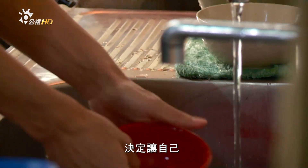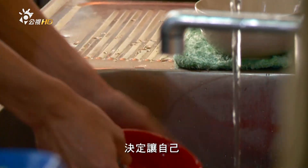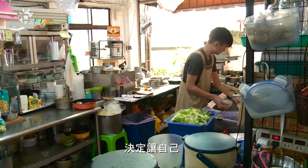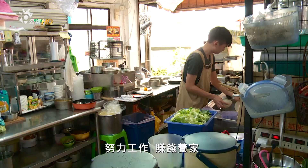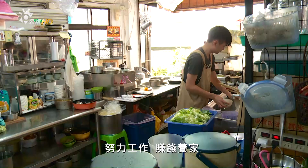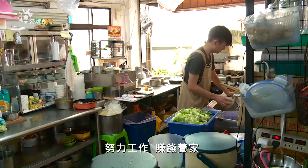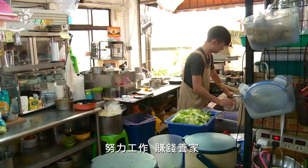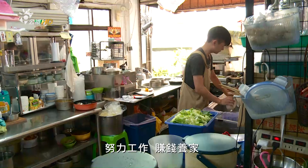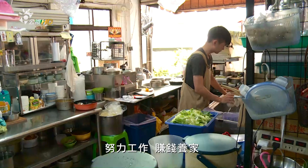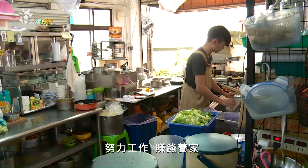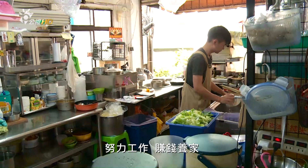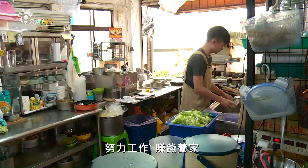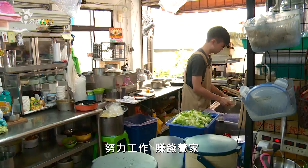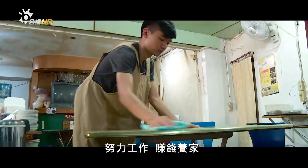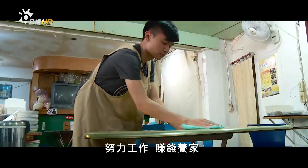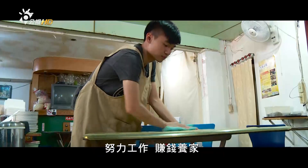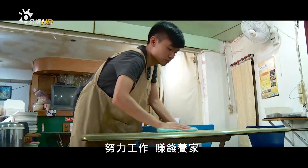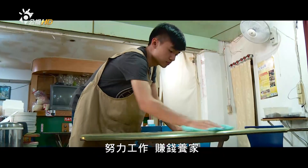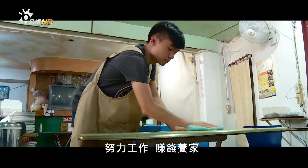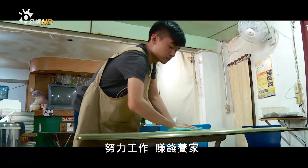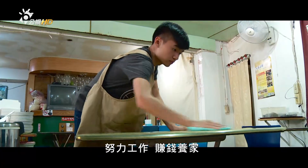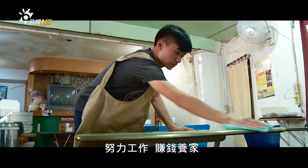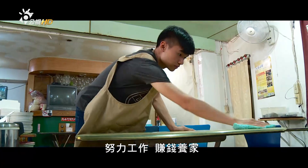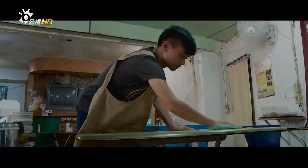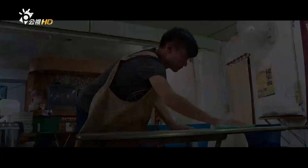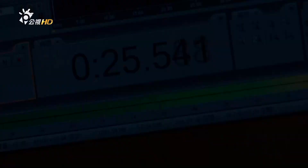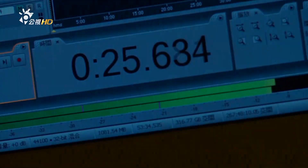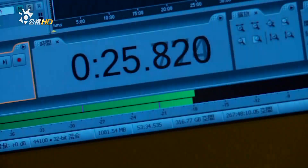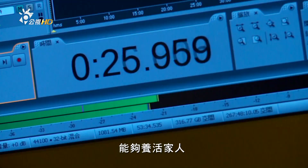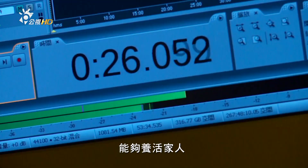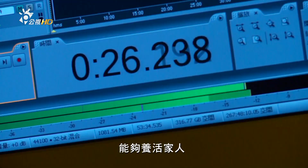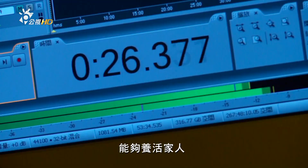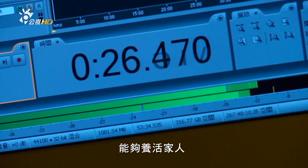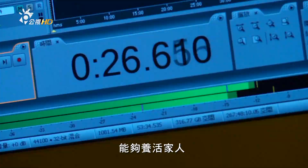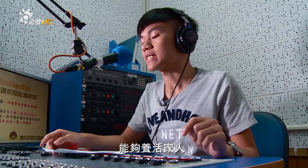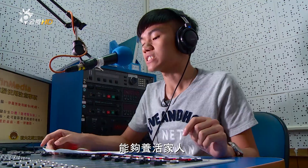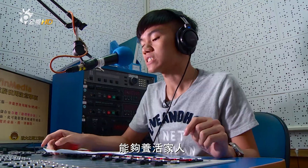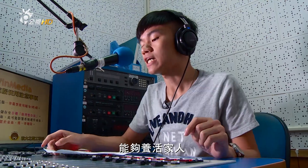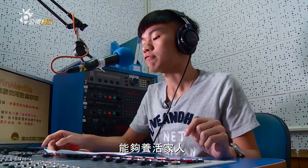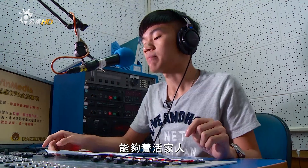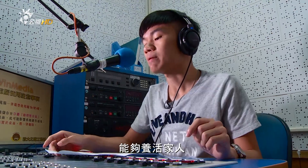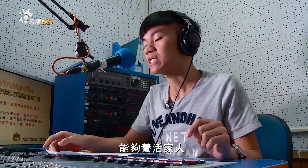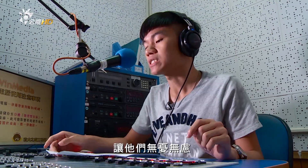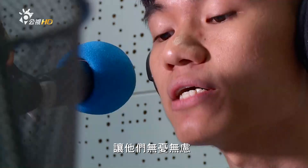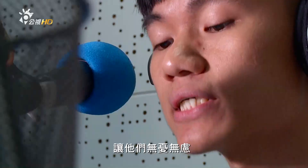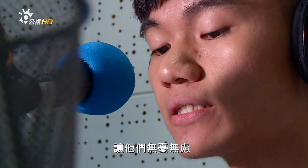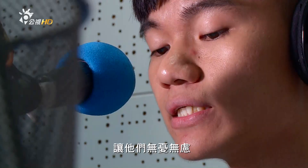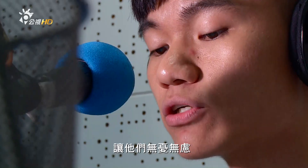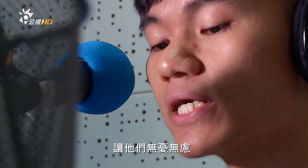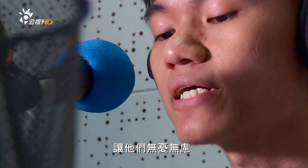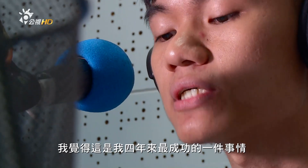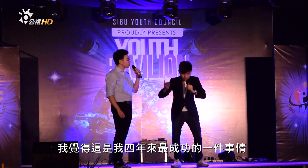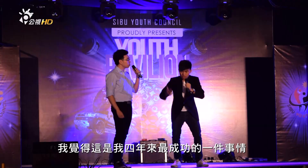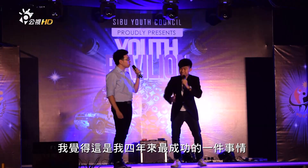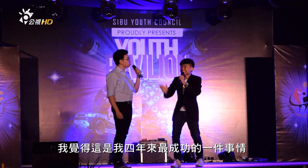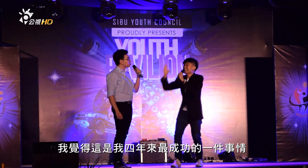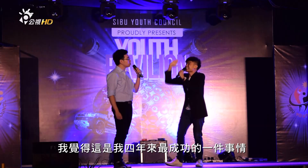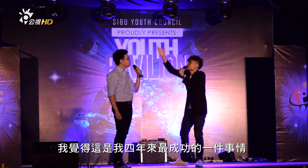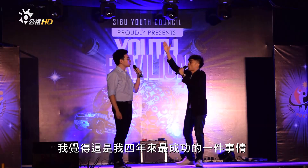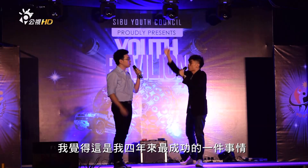自己努力工作赚钱养家，能够养活家人，让他们无忧无虑，我觉得这是我4年来最